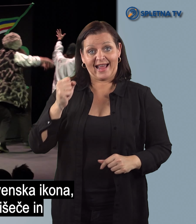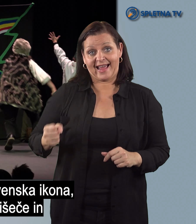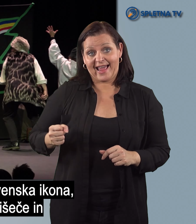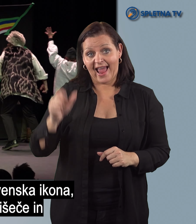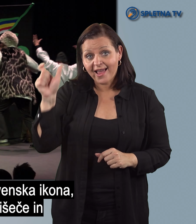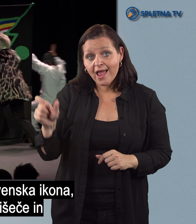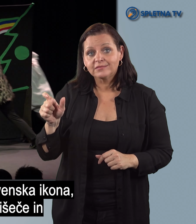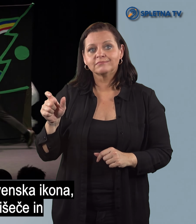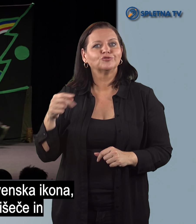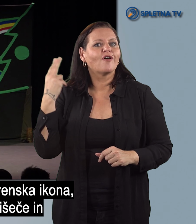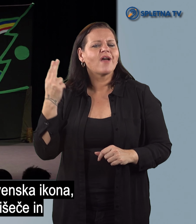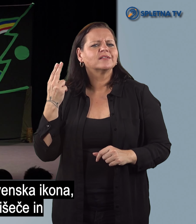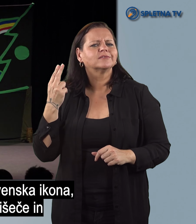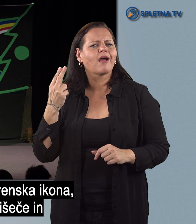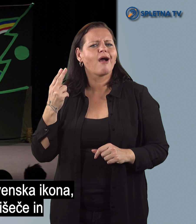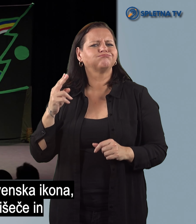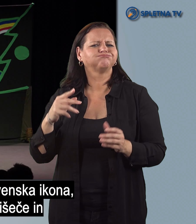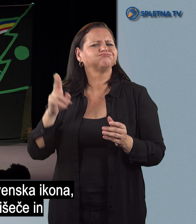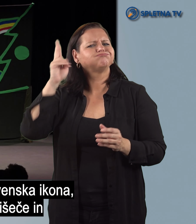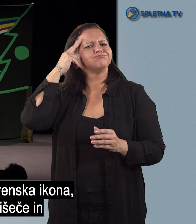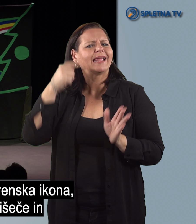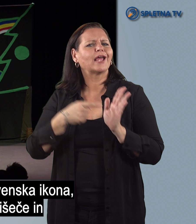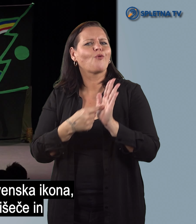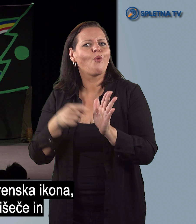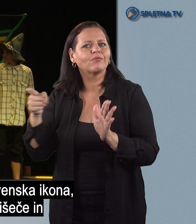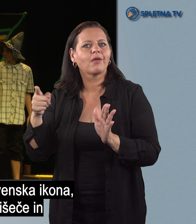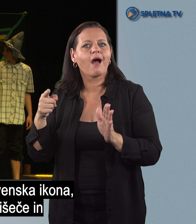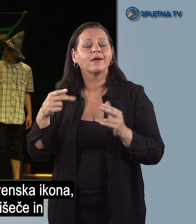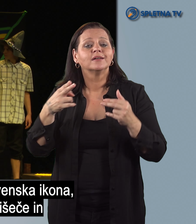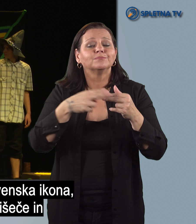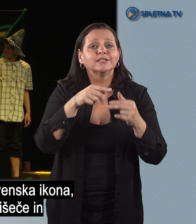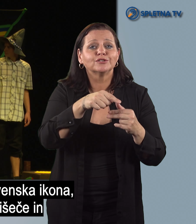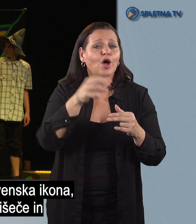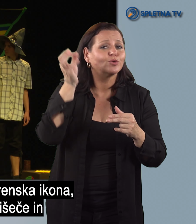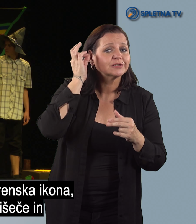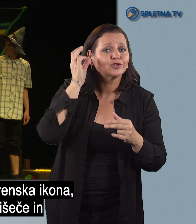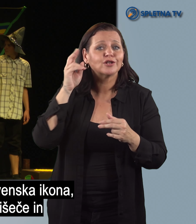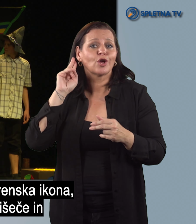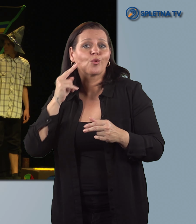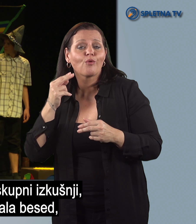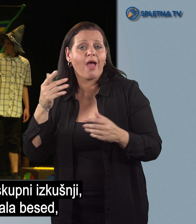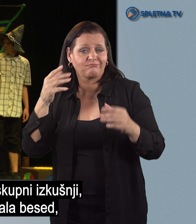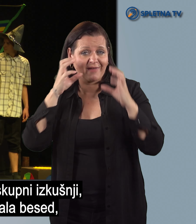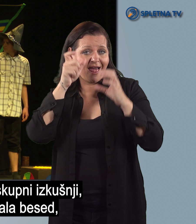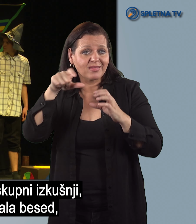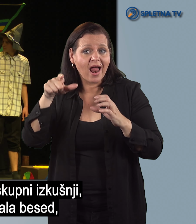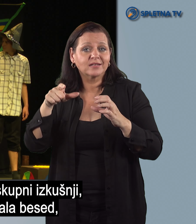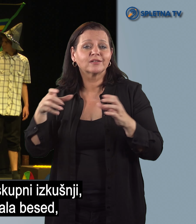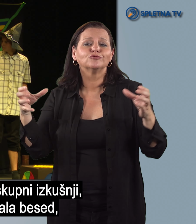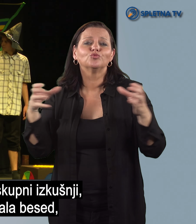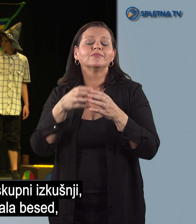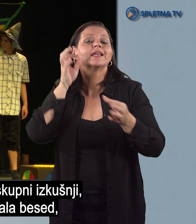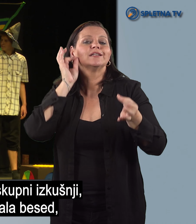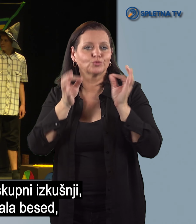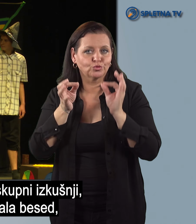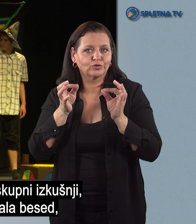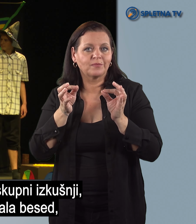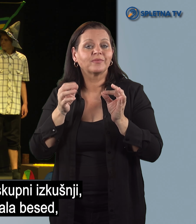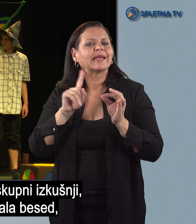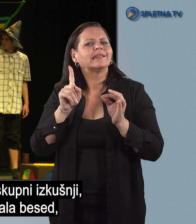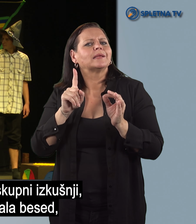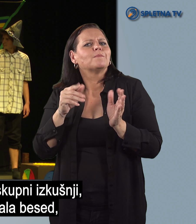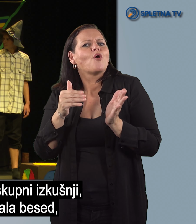Tudi Kekec, slovenska ikona, je zbližal slišeče in gluhe gledalce v skupni izkušnji, ki ni potrebovala besed,